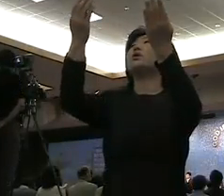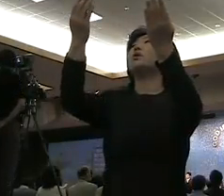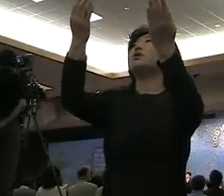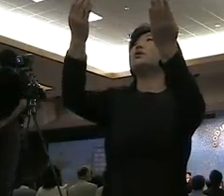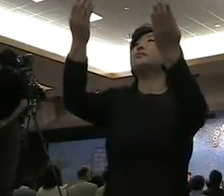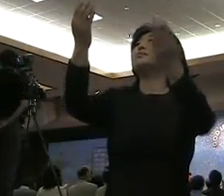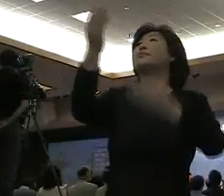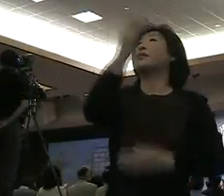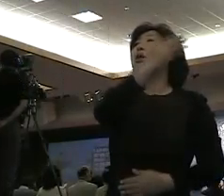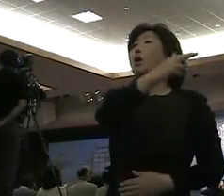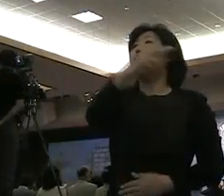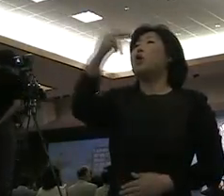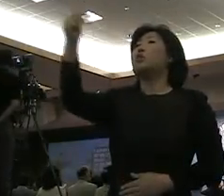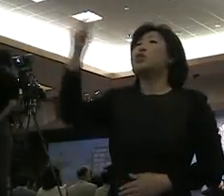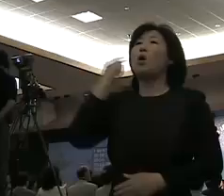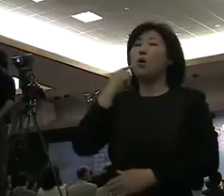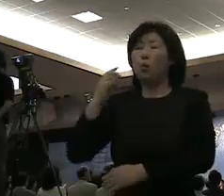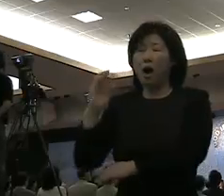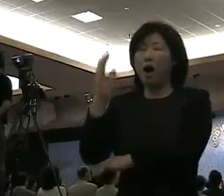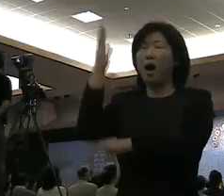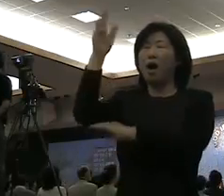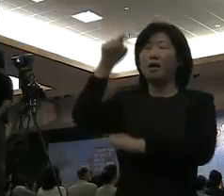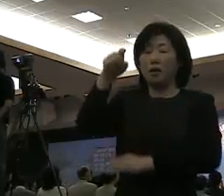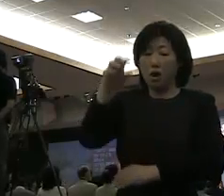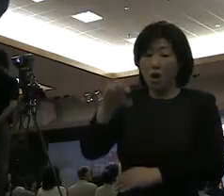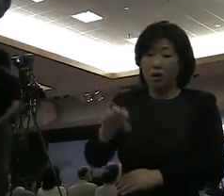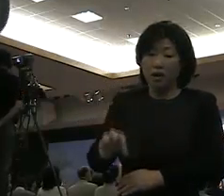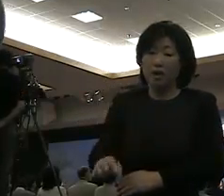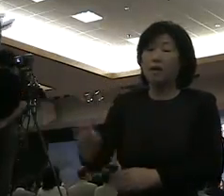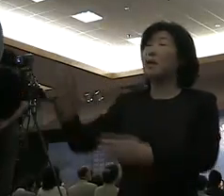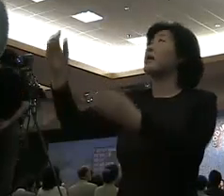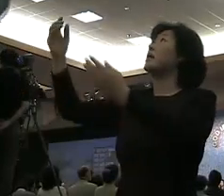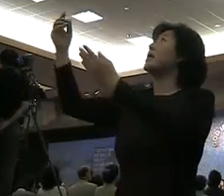주 영광 여기 마사, 주